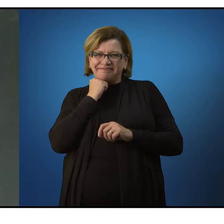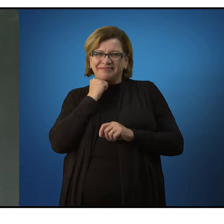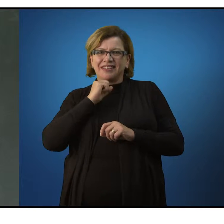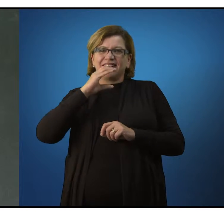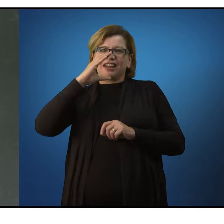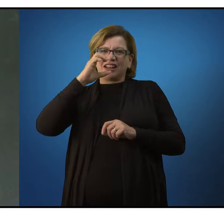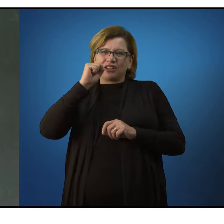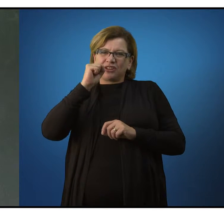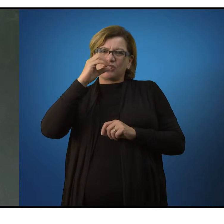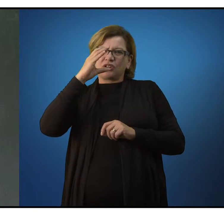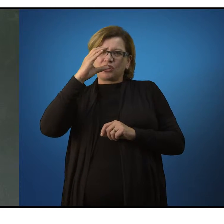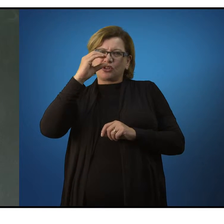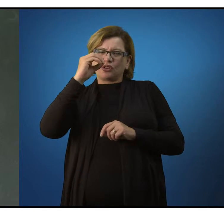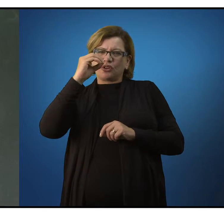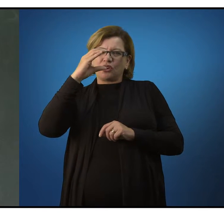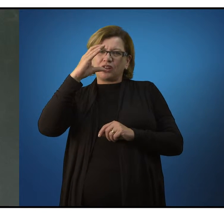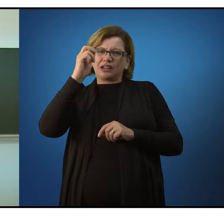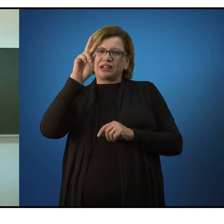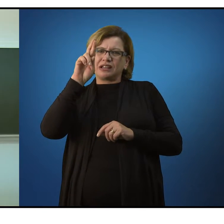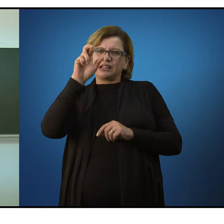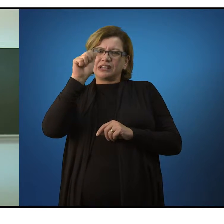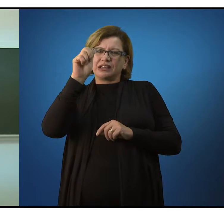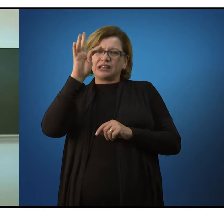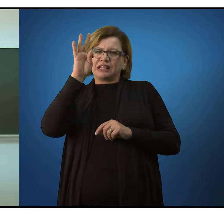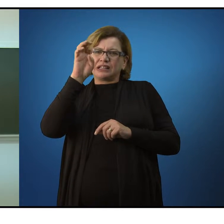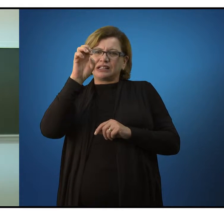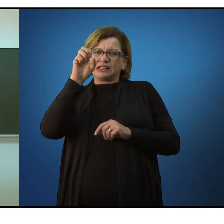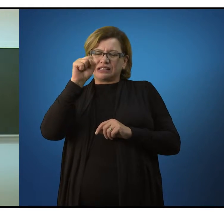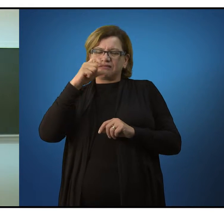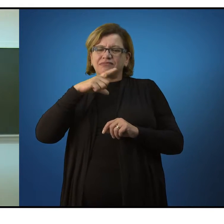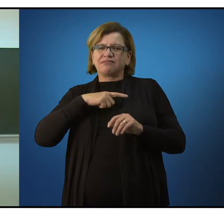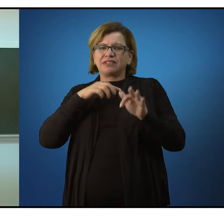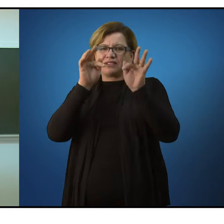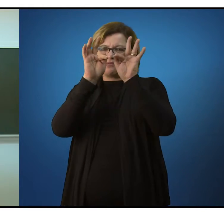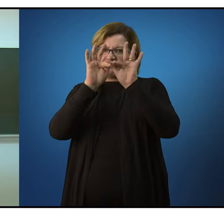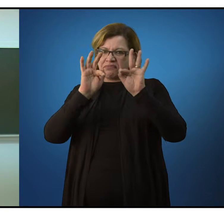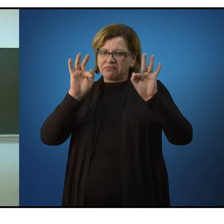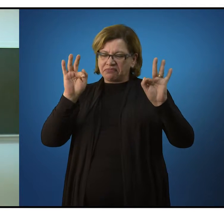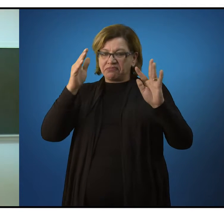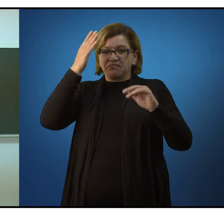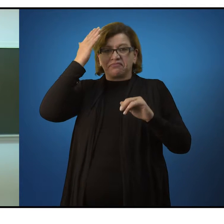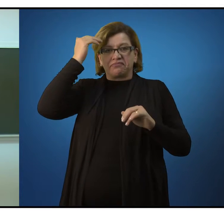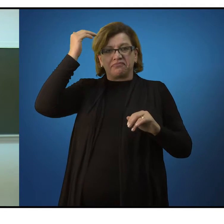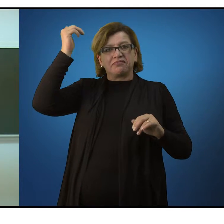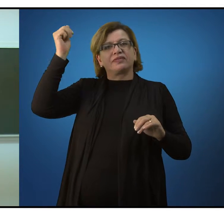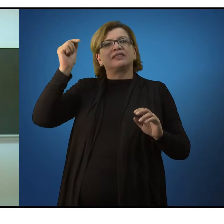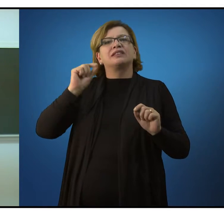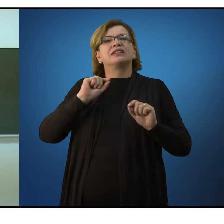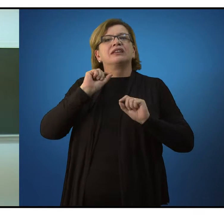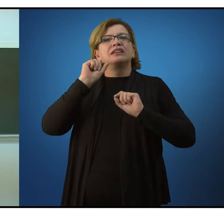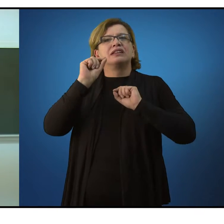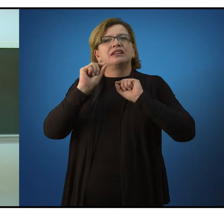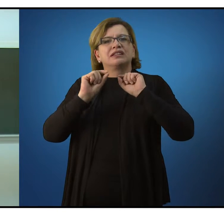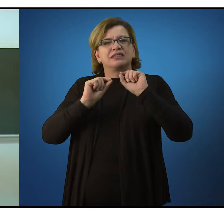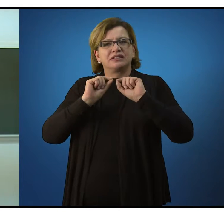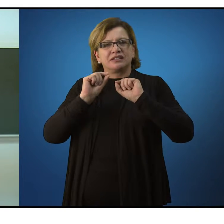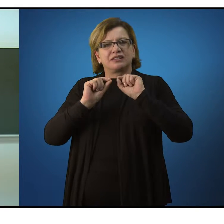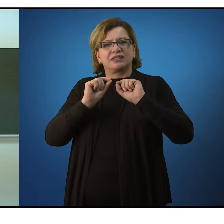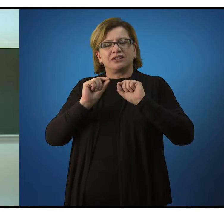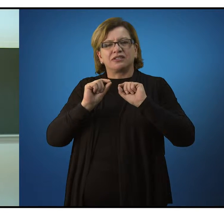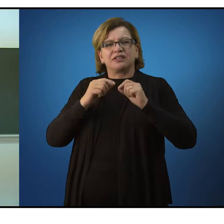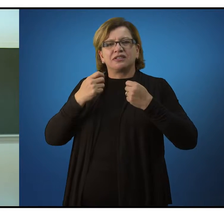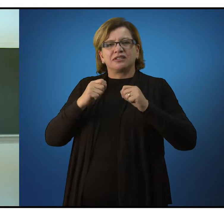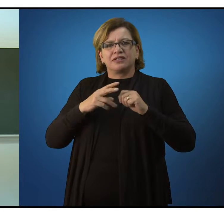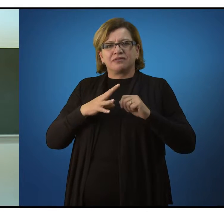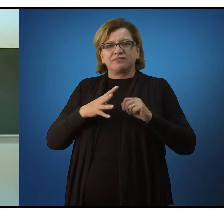Sócrates tem uma frase básica, né, de conhecimento, que praticamente é visível hoje em